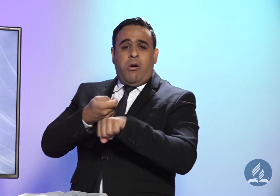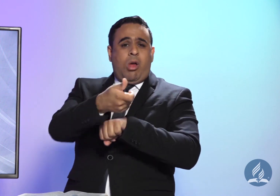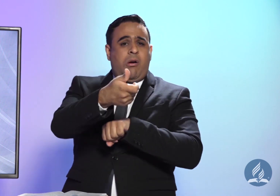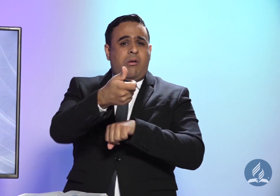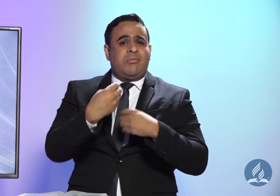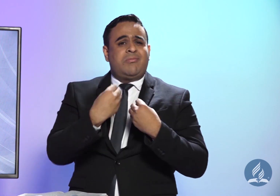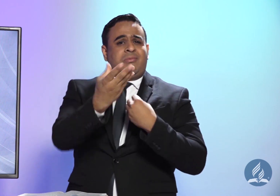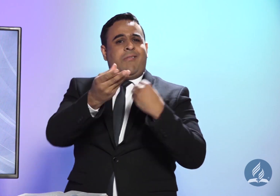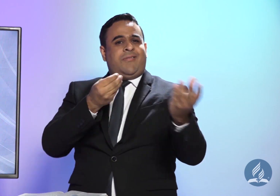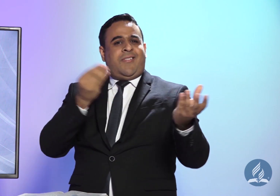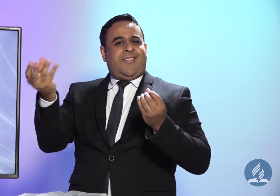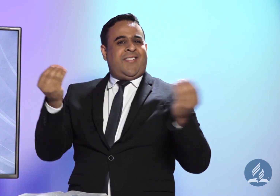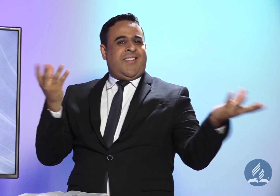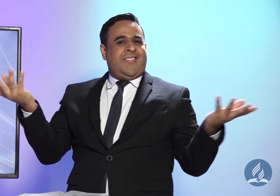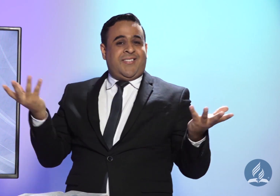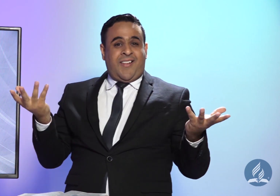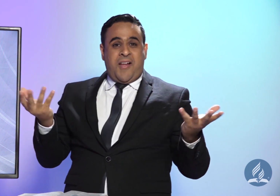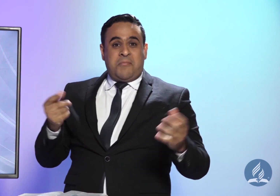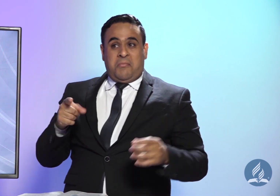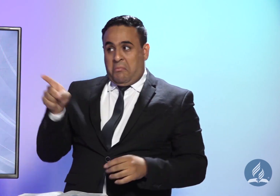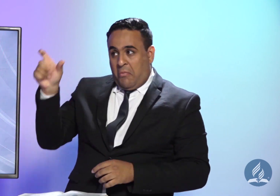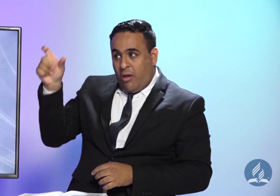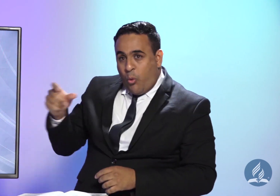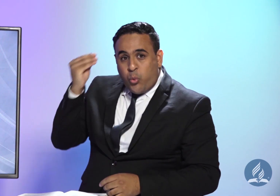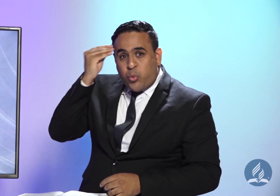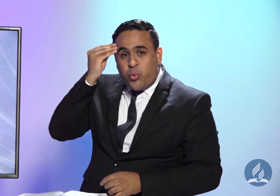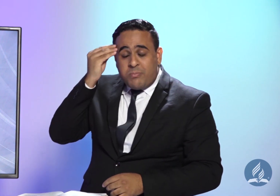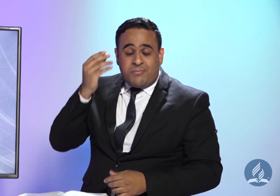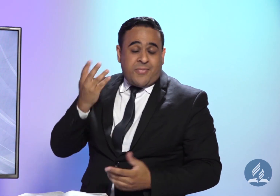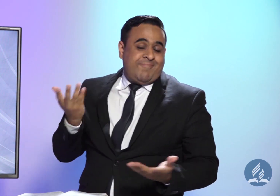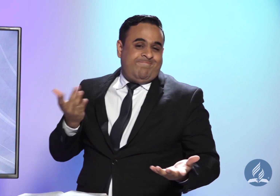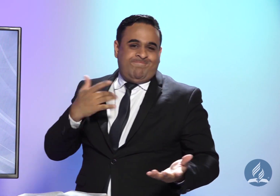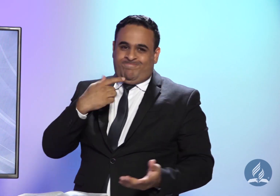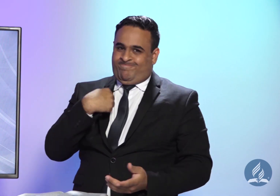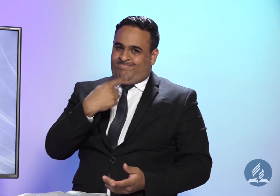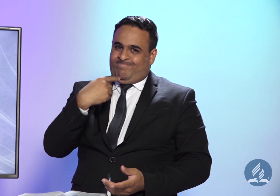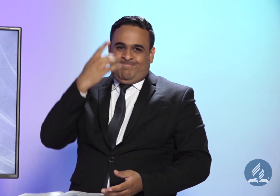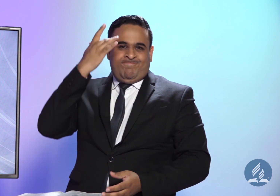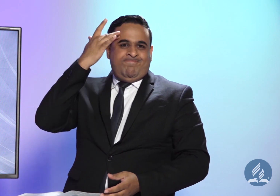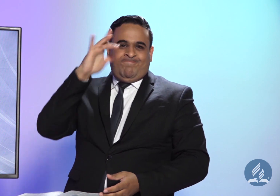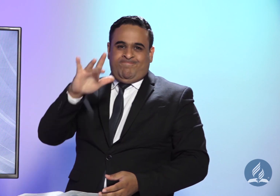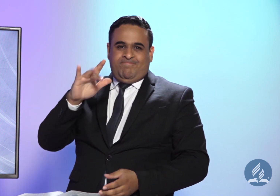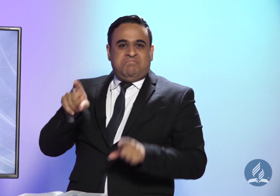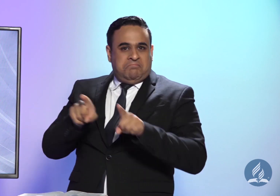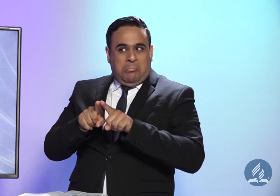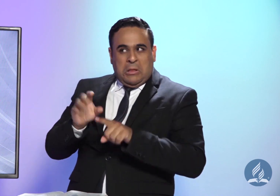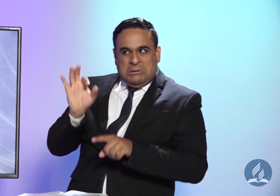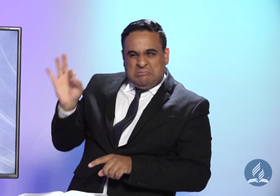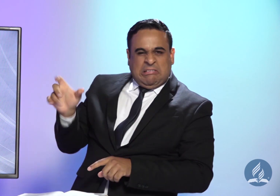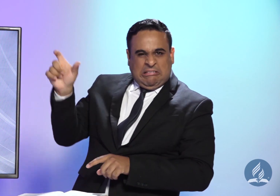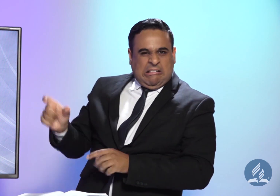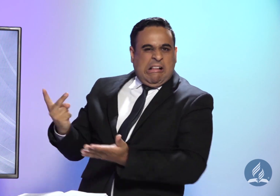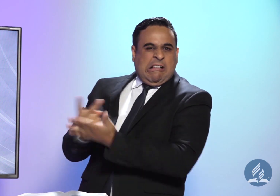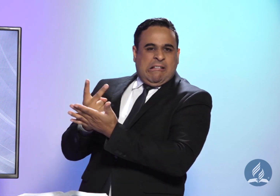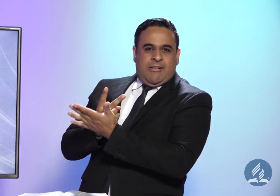Será que você também não anda compartilhando a mentira sobre o sábado? Talvez as pessoas